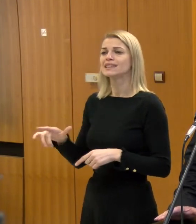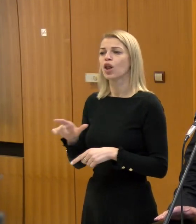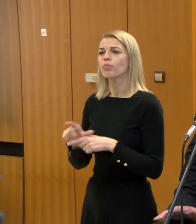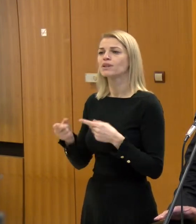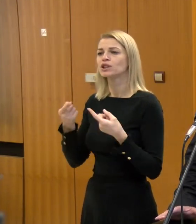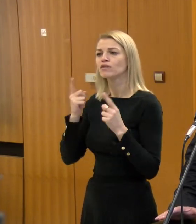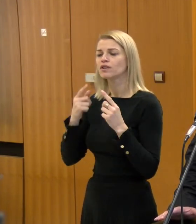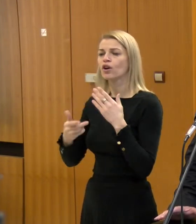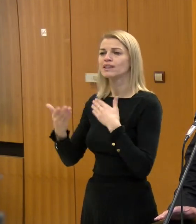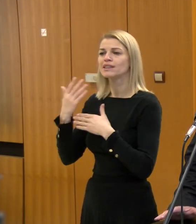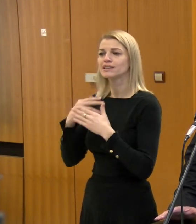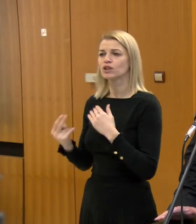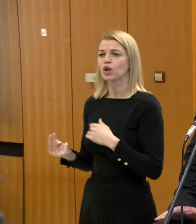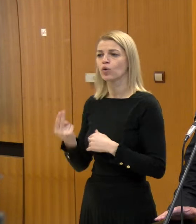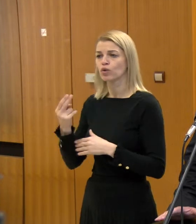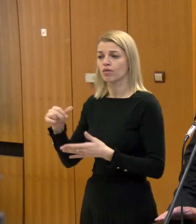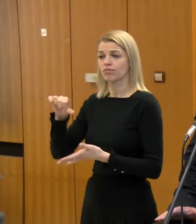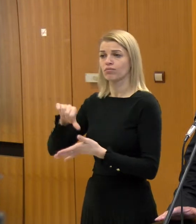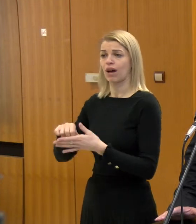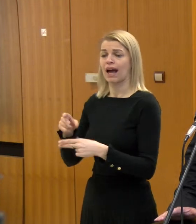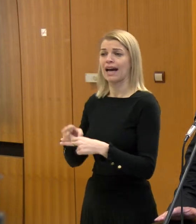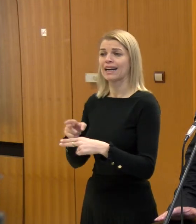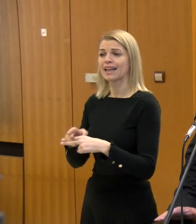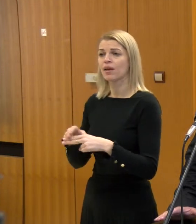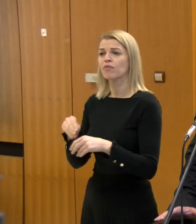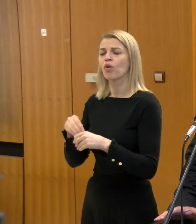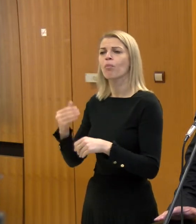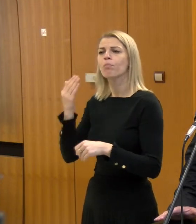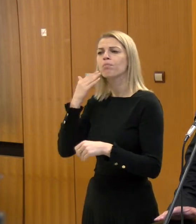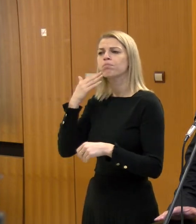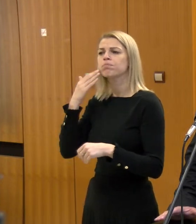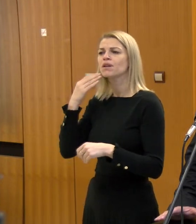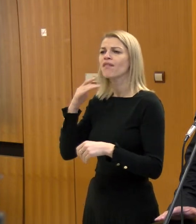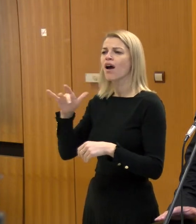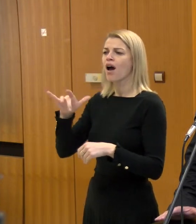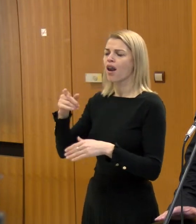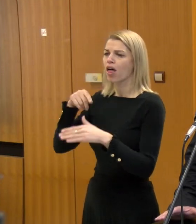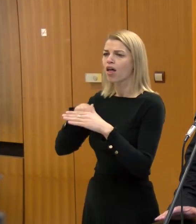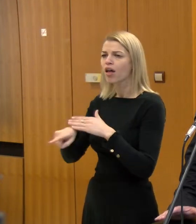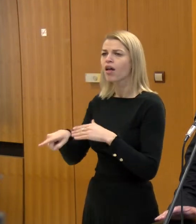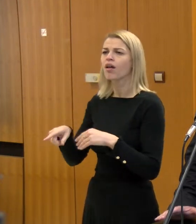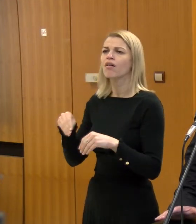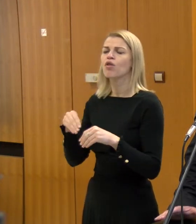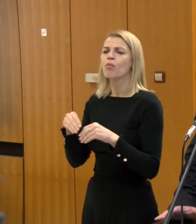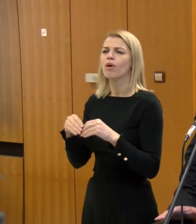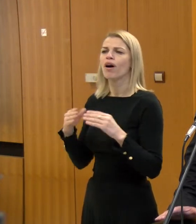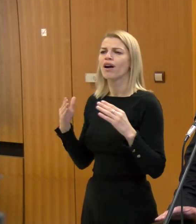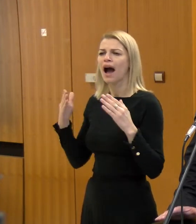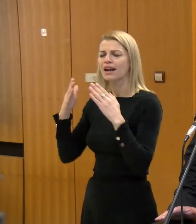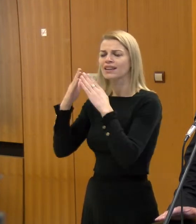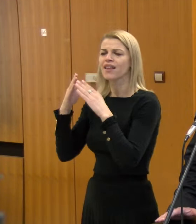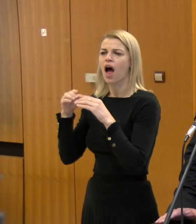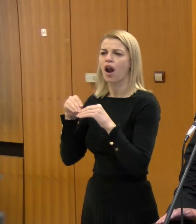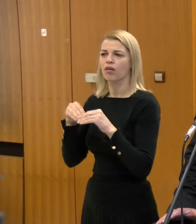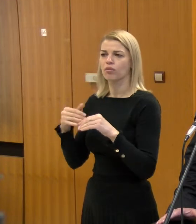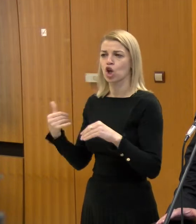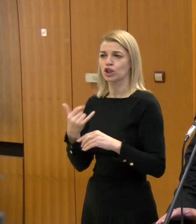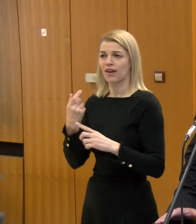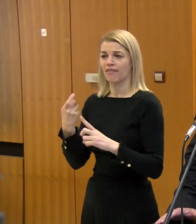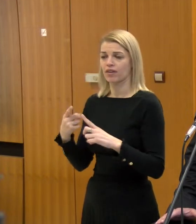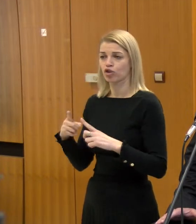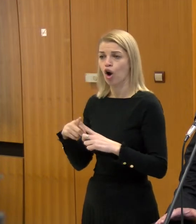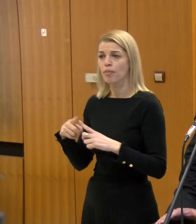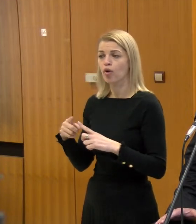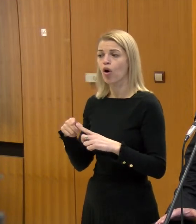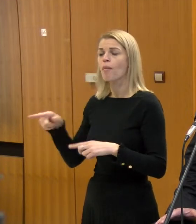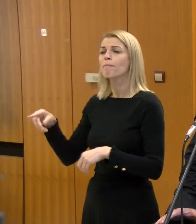Slovenský historický ústav v Ríme v bývalej rezidencii pána kardinála Jozefa Tomka, tak tie